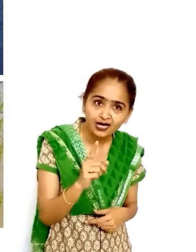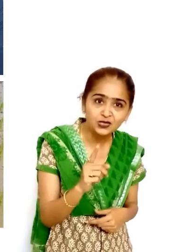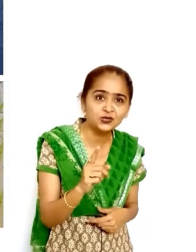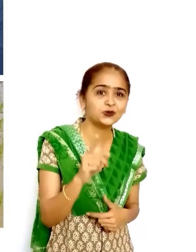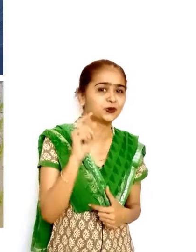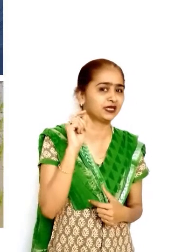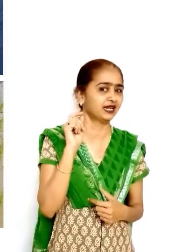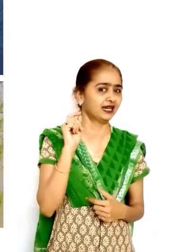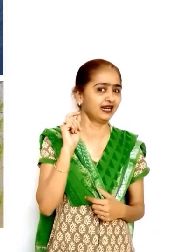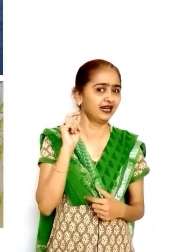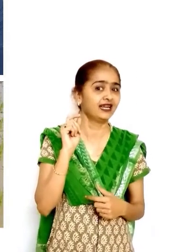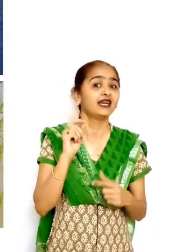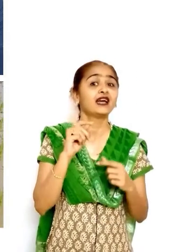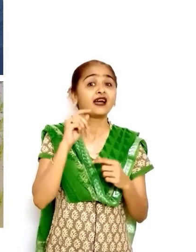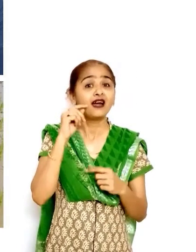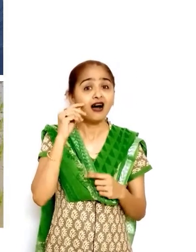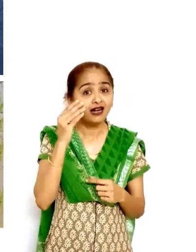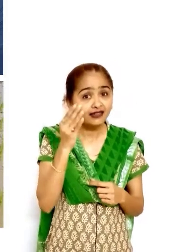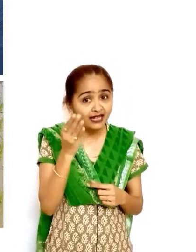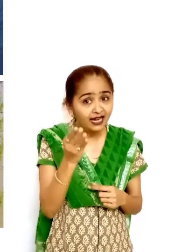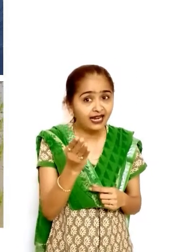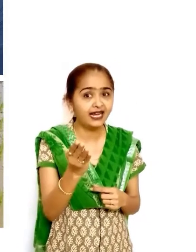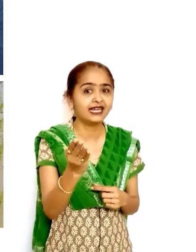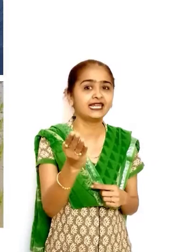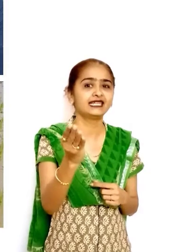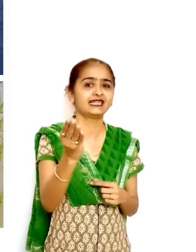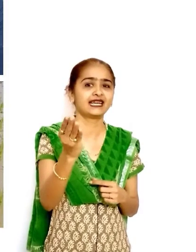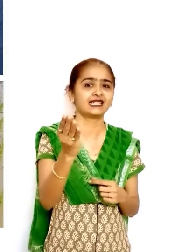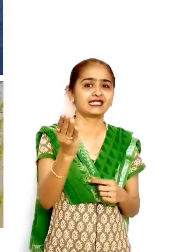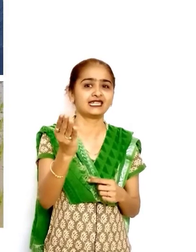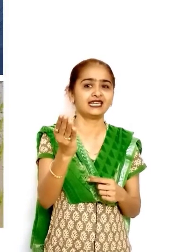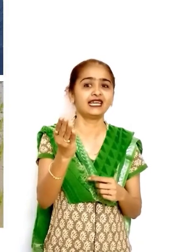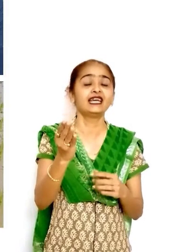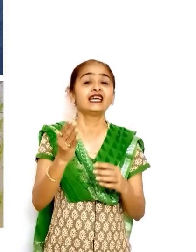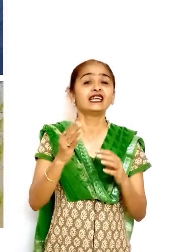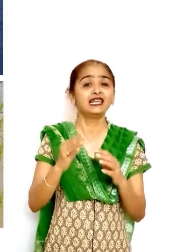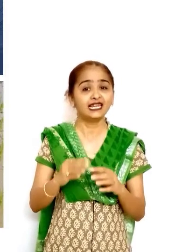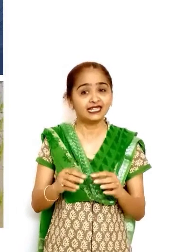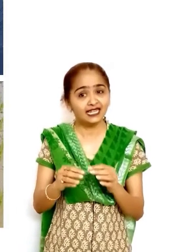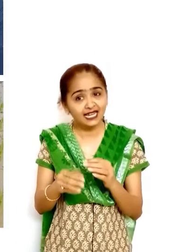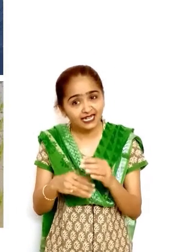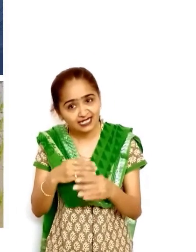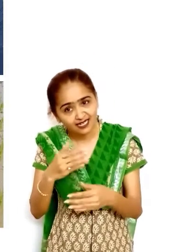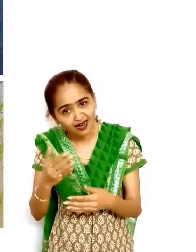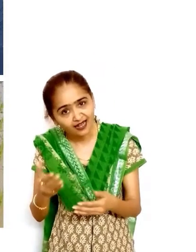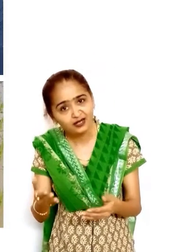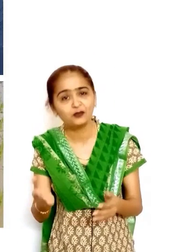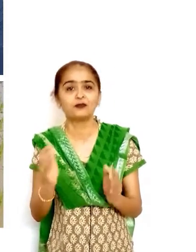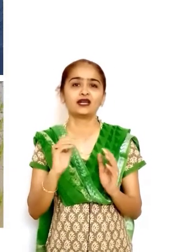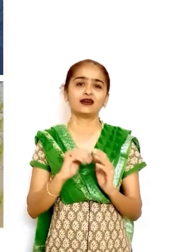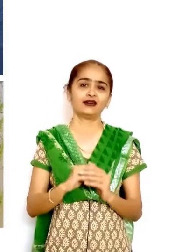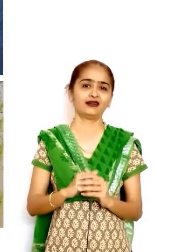हंस सुंदर, गाते हैं गीत कैसे लेते किसान मनहर।